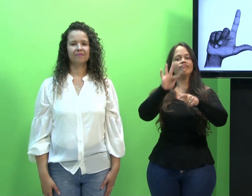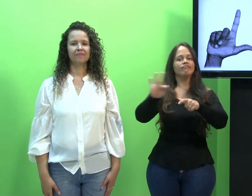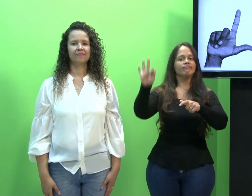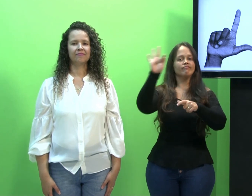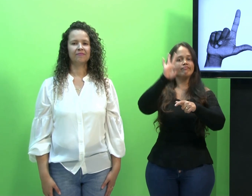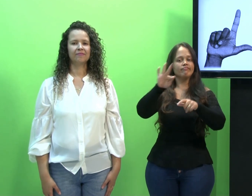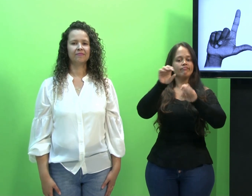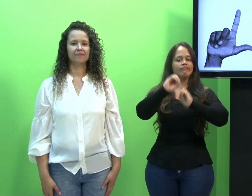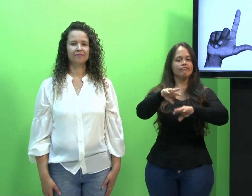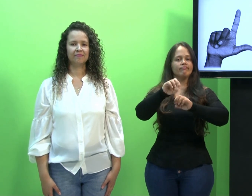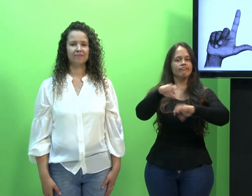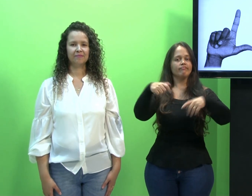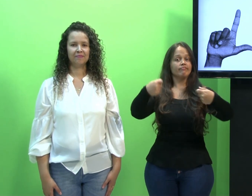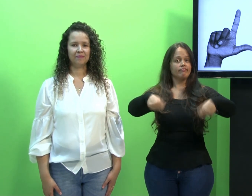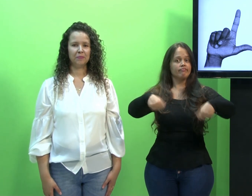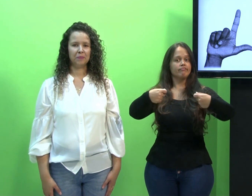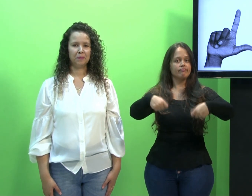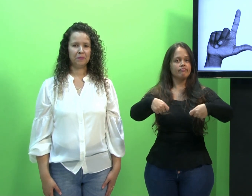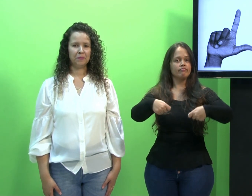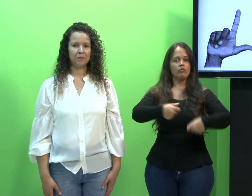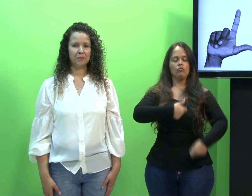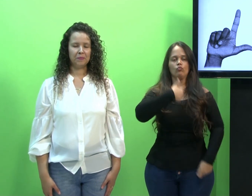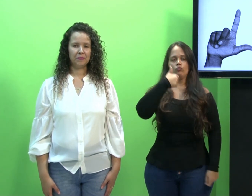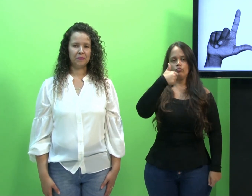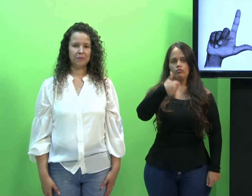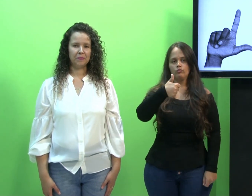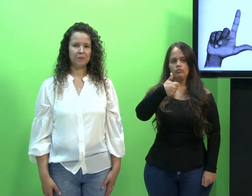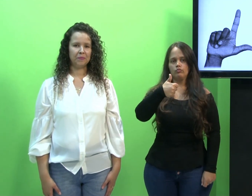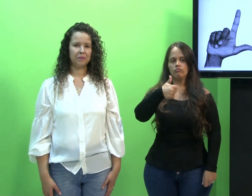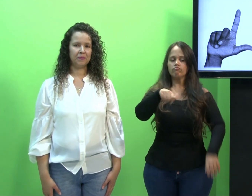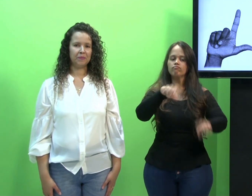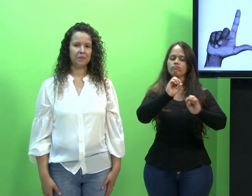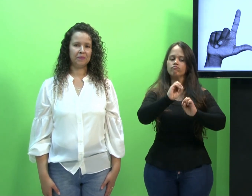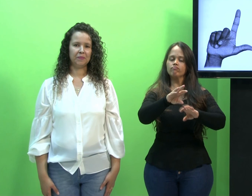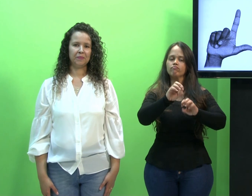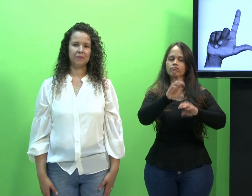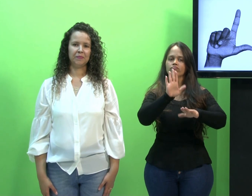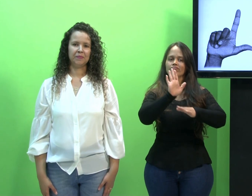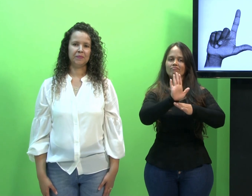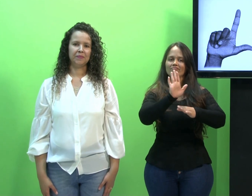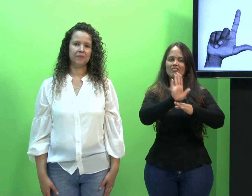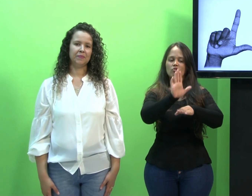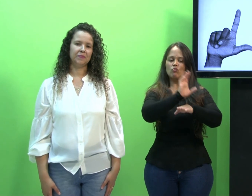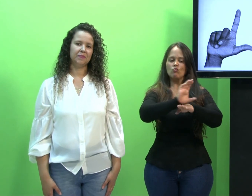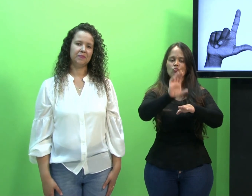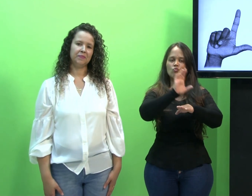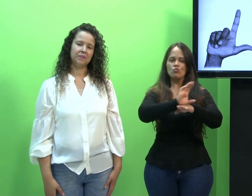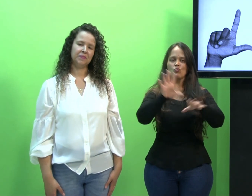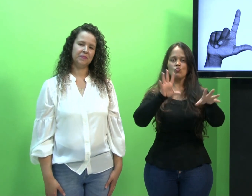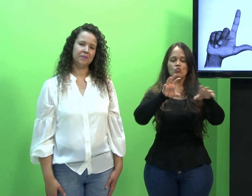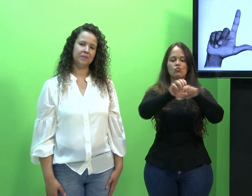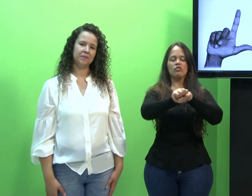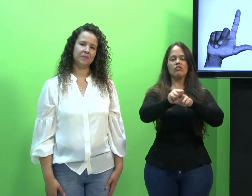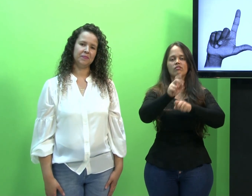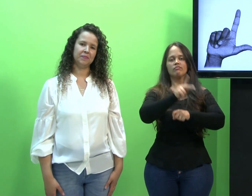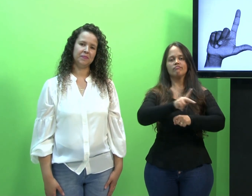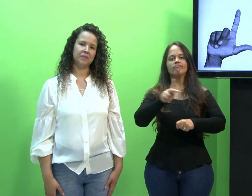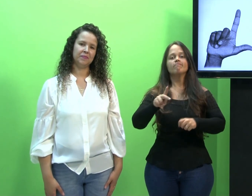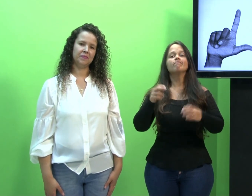devem: 1. Promover cursos de formação de professores para